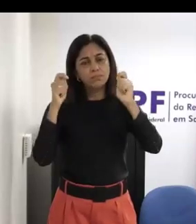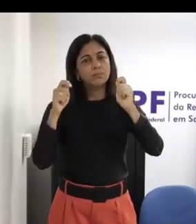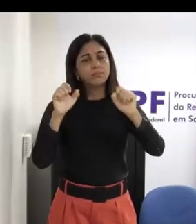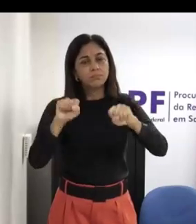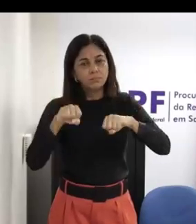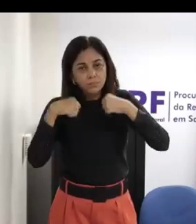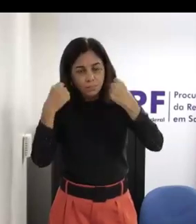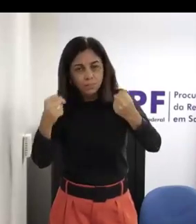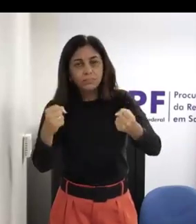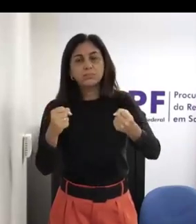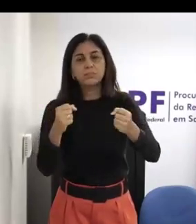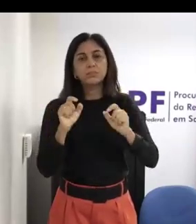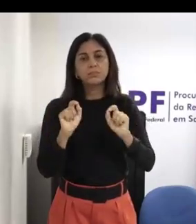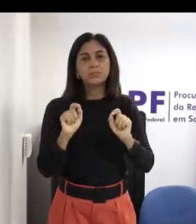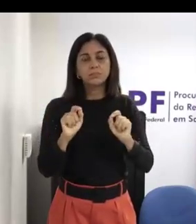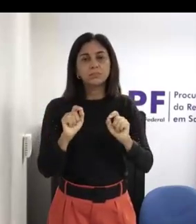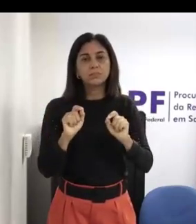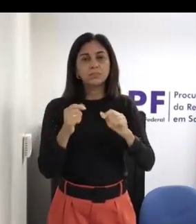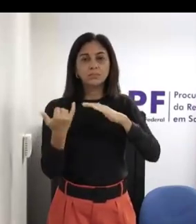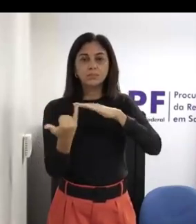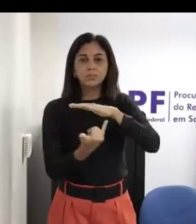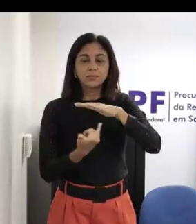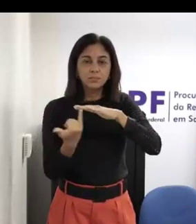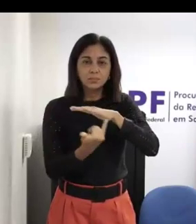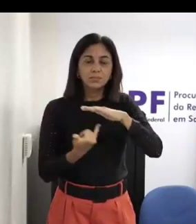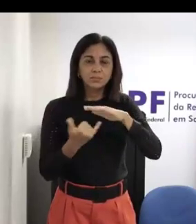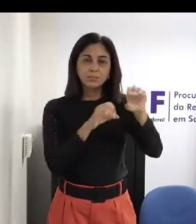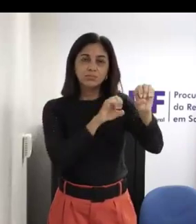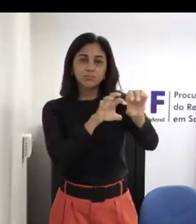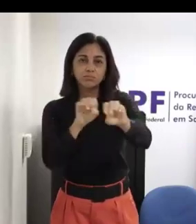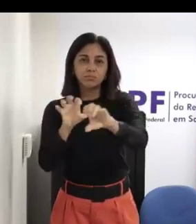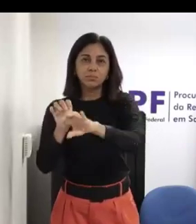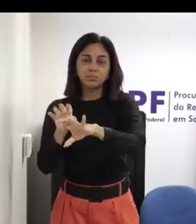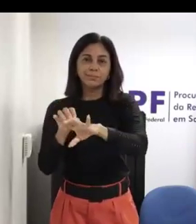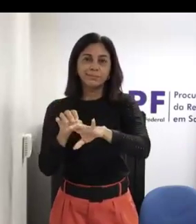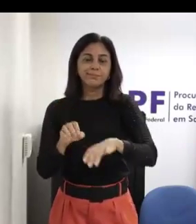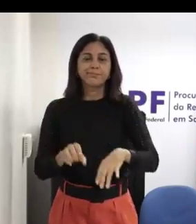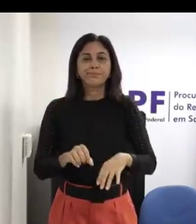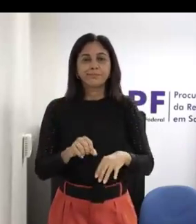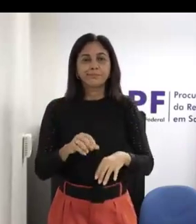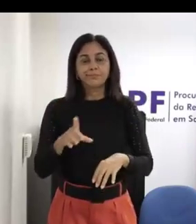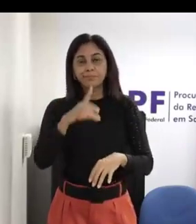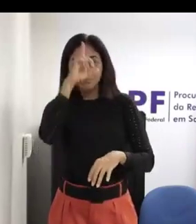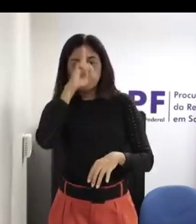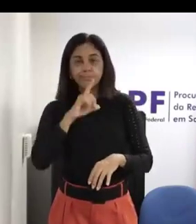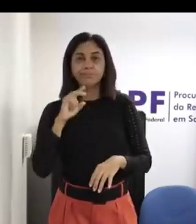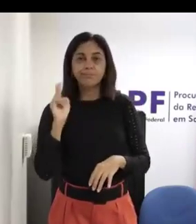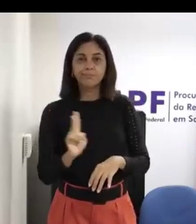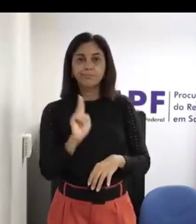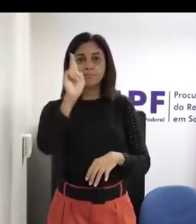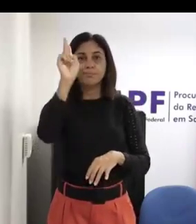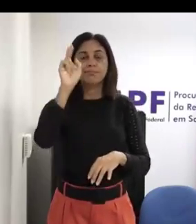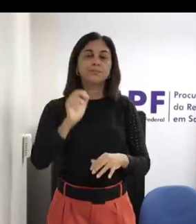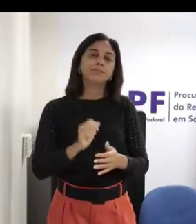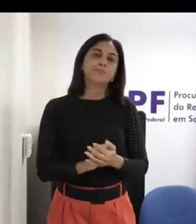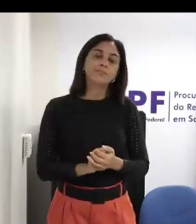dias Sobretudo com as instituições educacionais paraa promoção dos Direitos Humanos dos nossos filhos eh